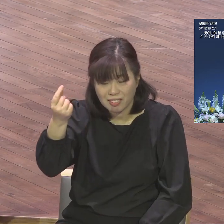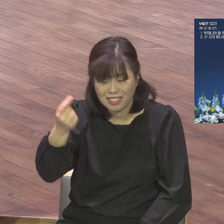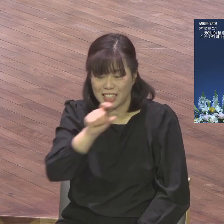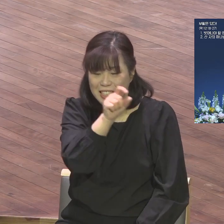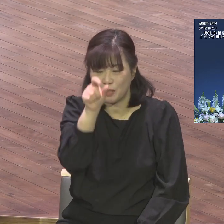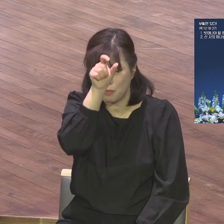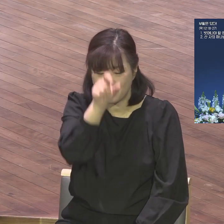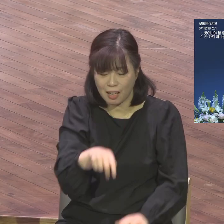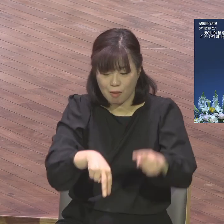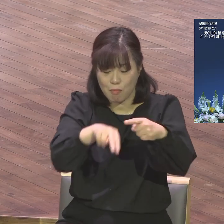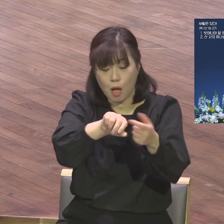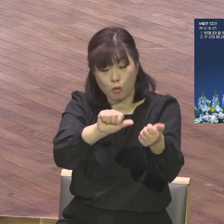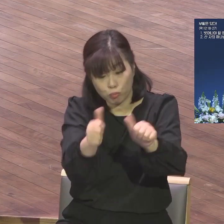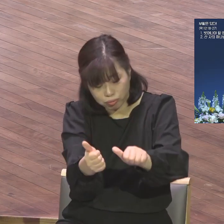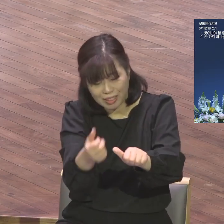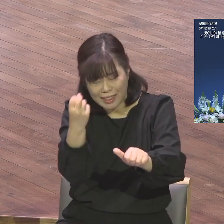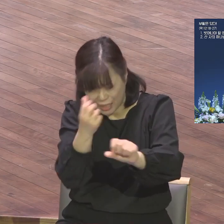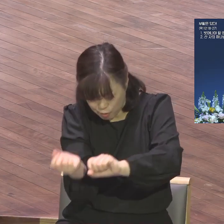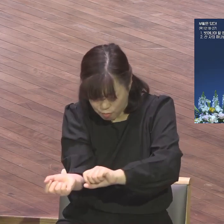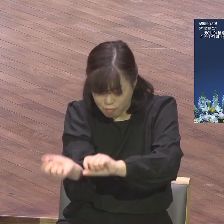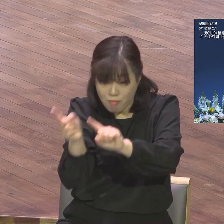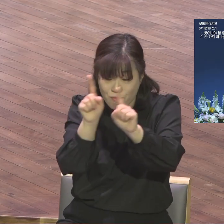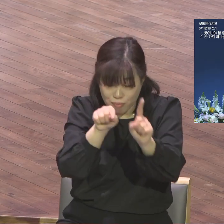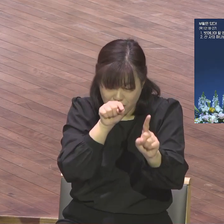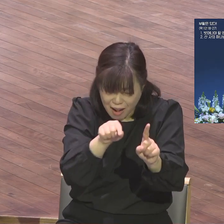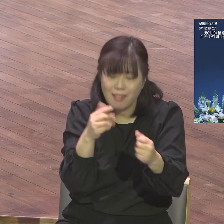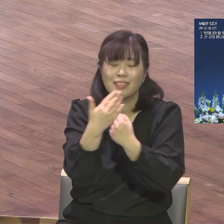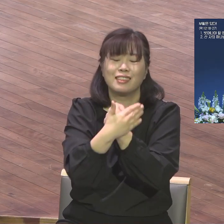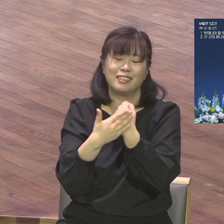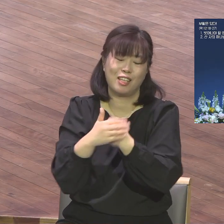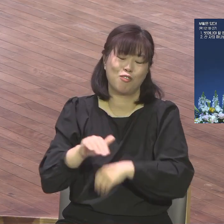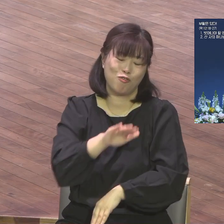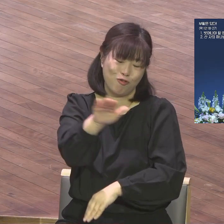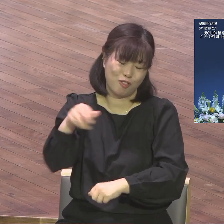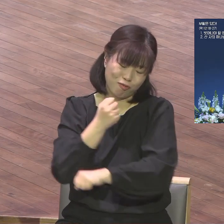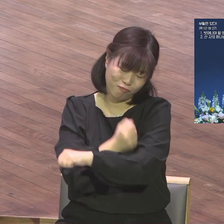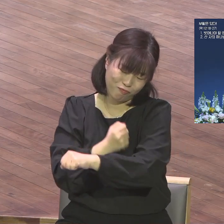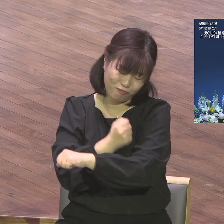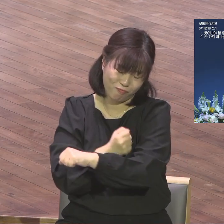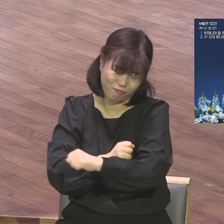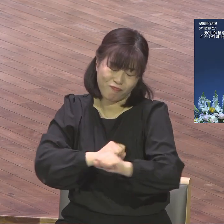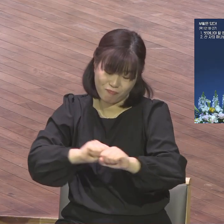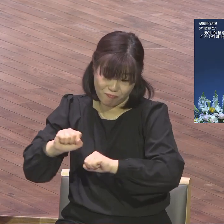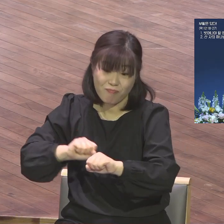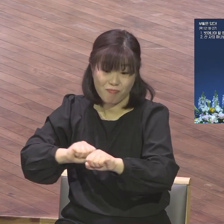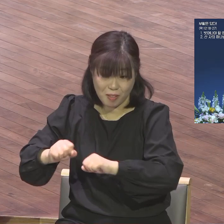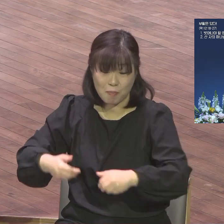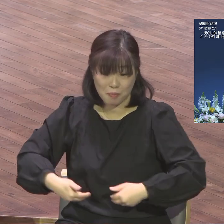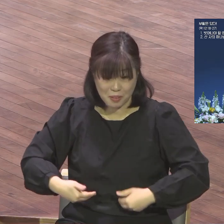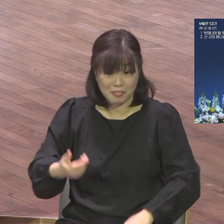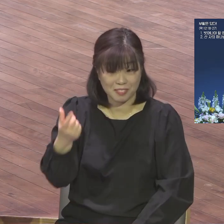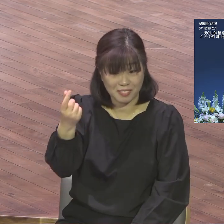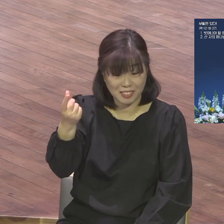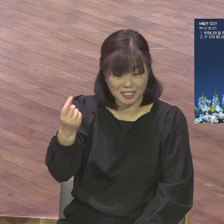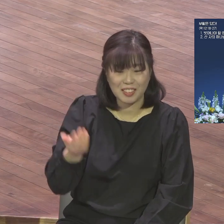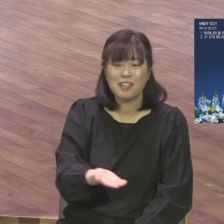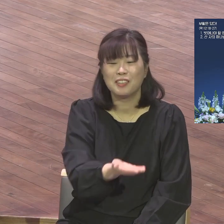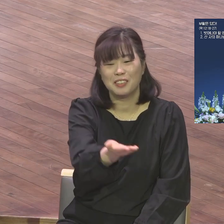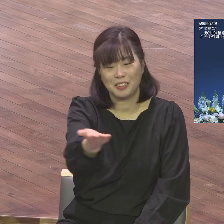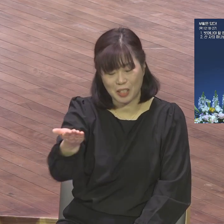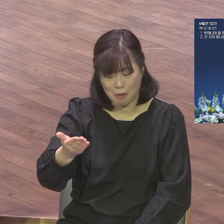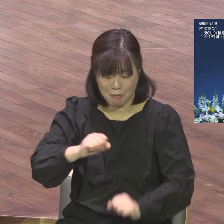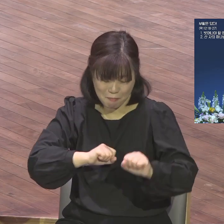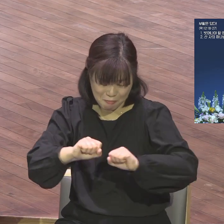영계 모든 성도들 부활하신 예수 그리스도의 권능을 힘입어서 영적 장막터를 날마다 넓혀가며 존재감 있는 그런 신앙생활 하시기를